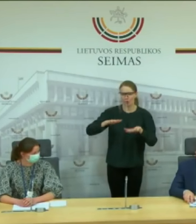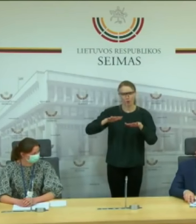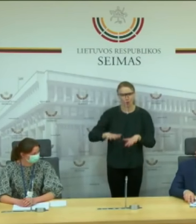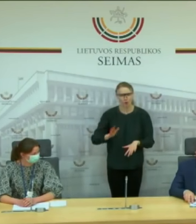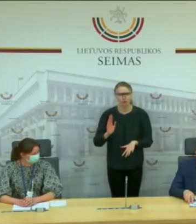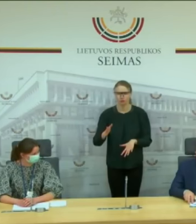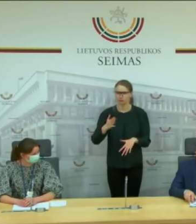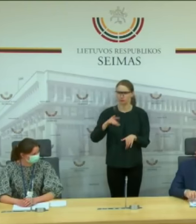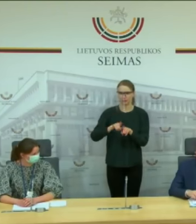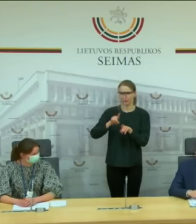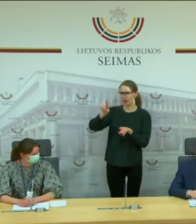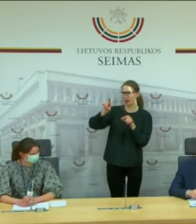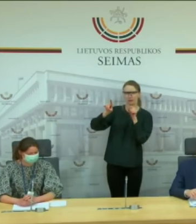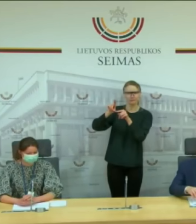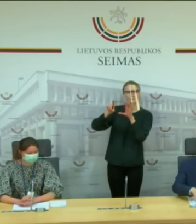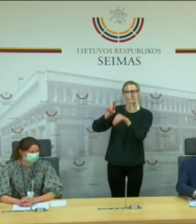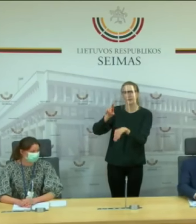lėktuvose būtų taikomos?